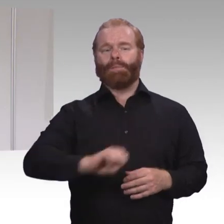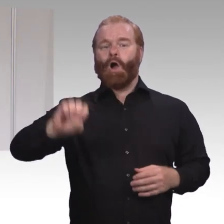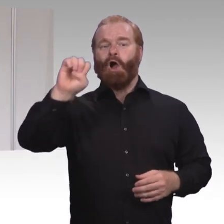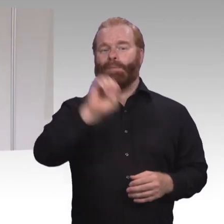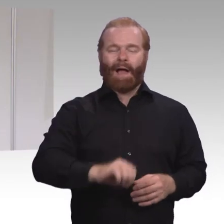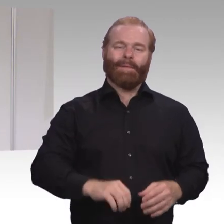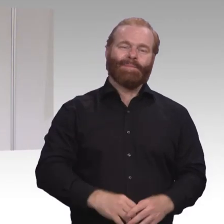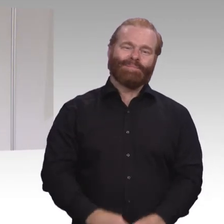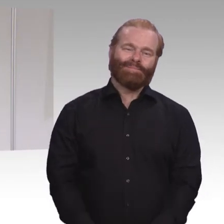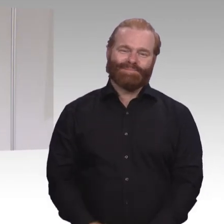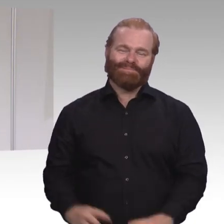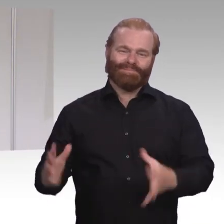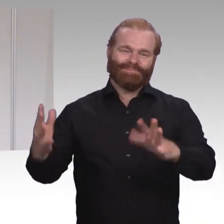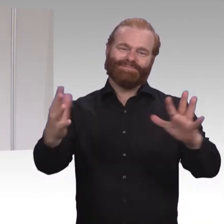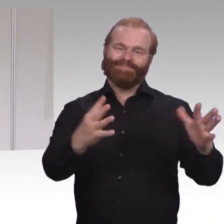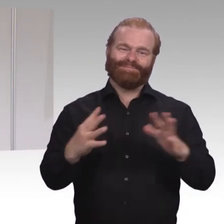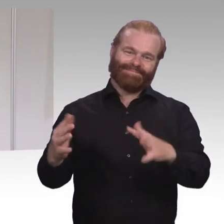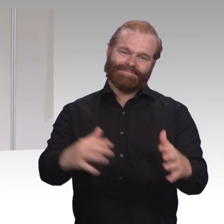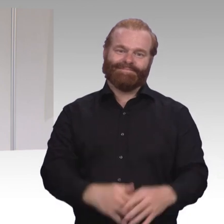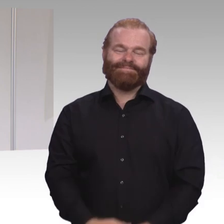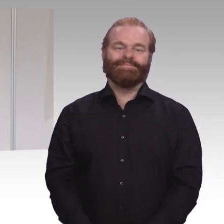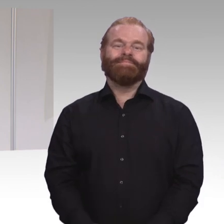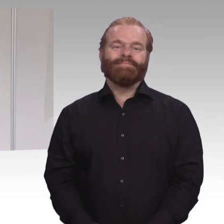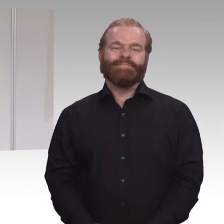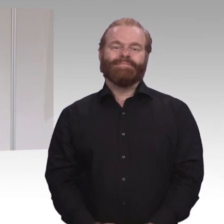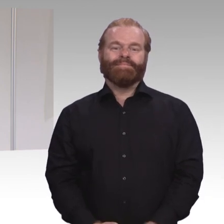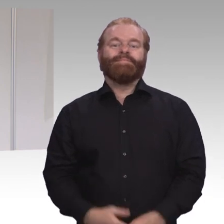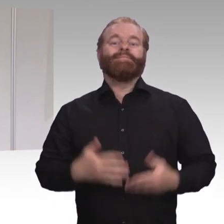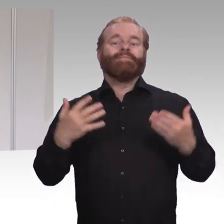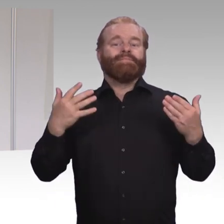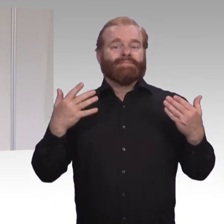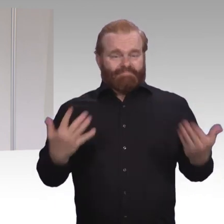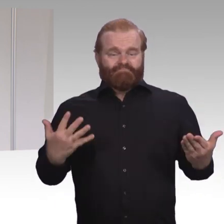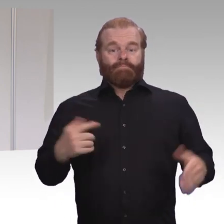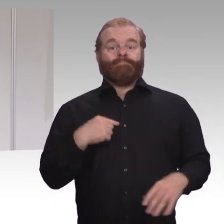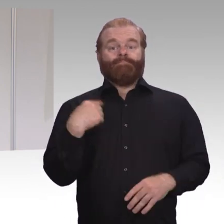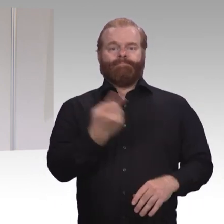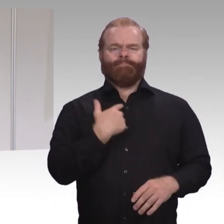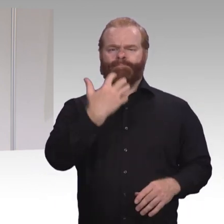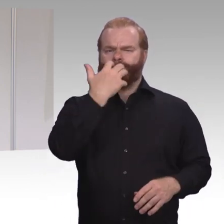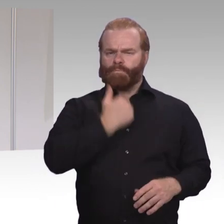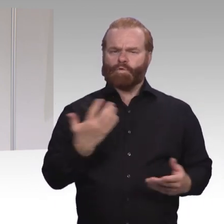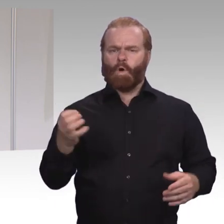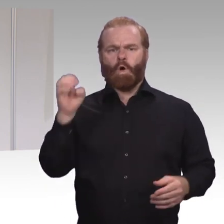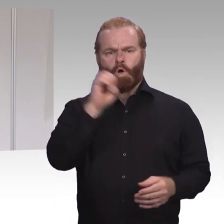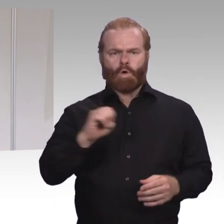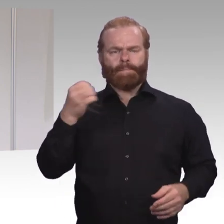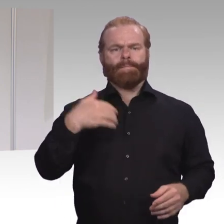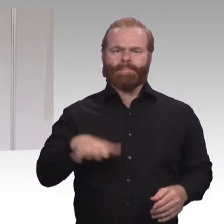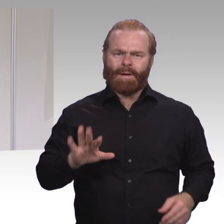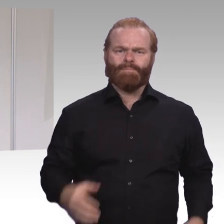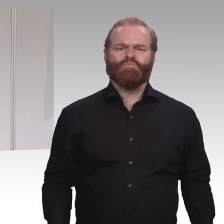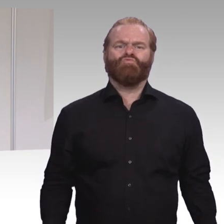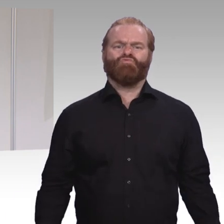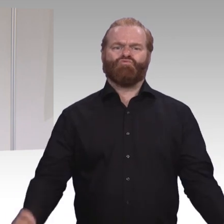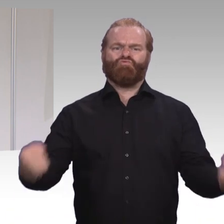Wir wollen Europa stark machen, auch in handfesten militärischen Fähigkeiten. Vieles haben wir